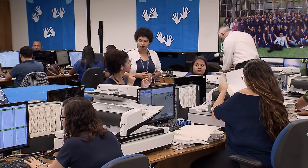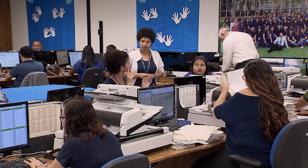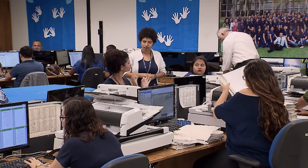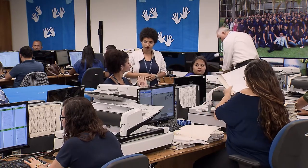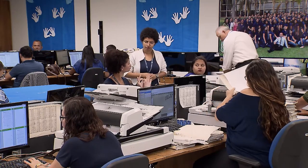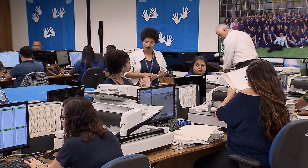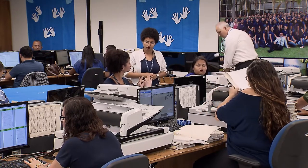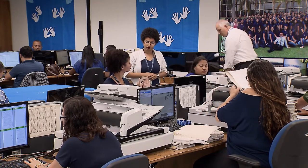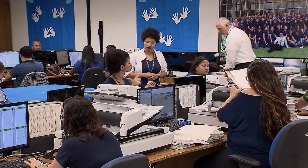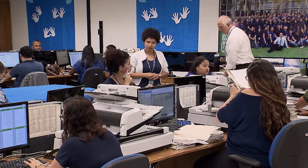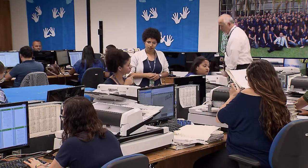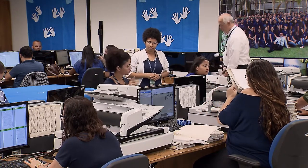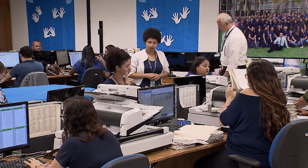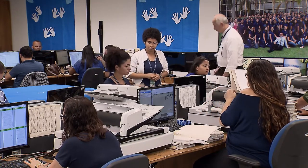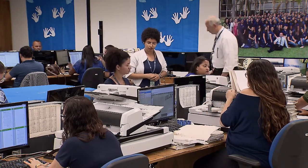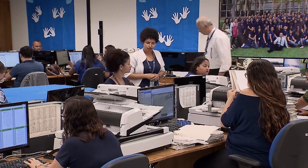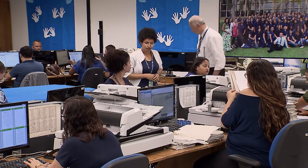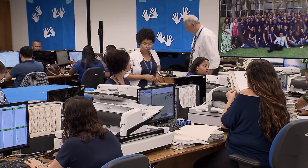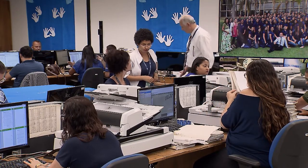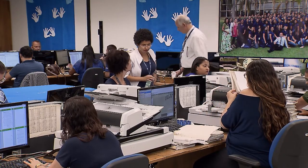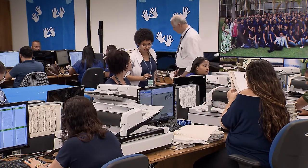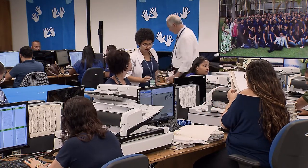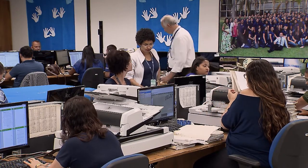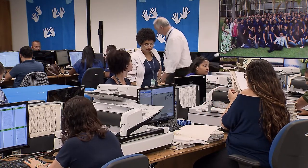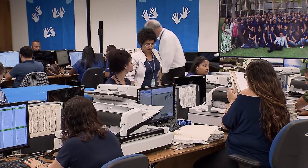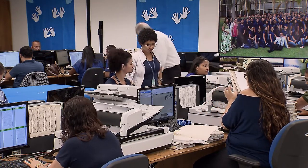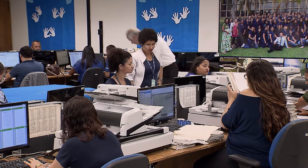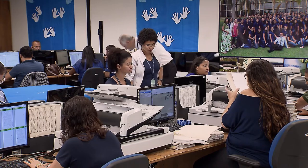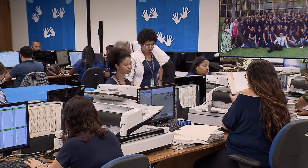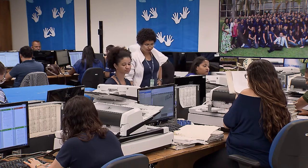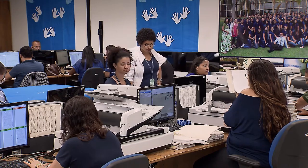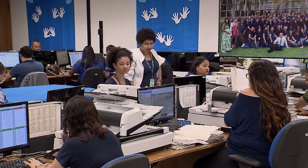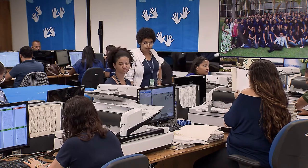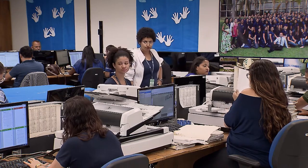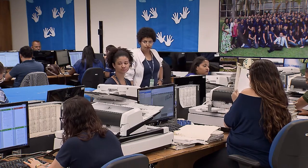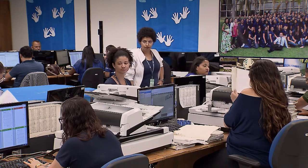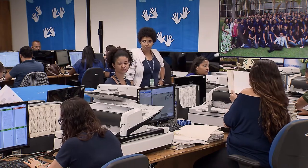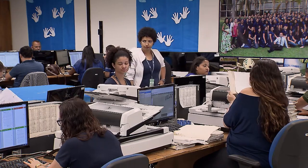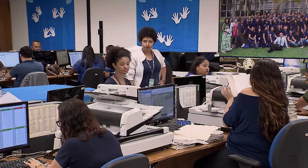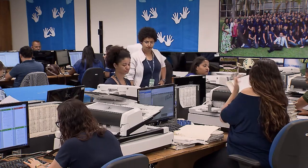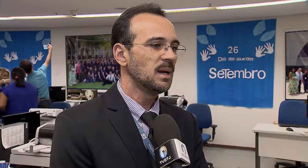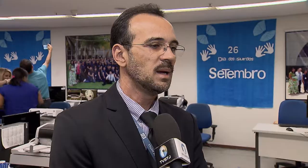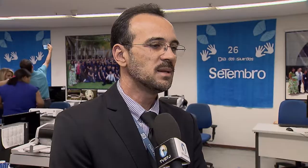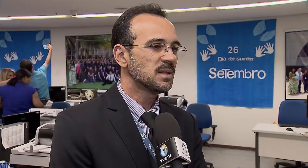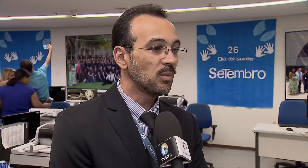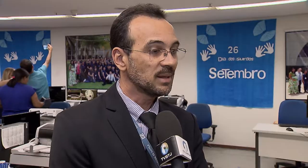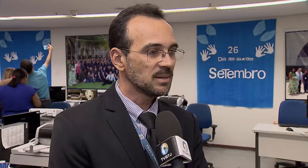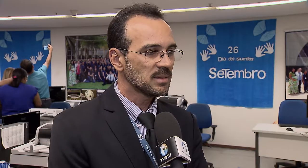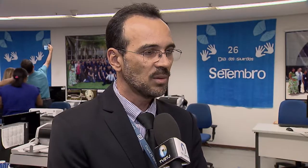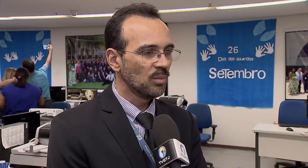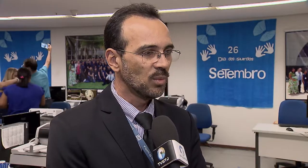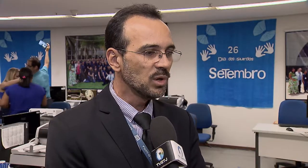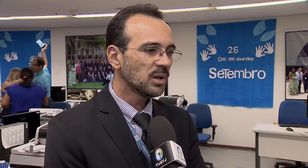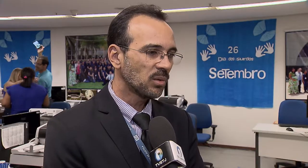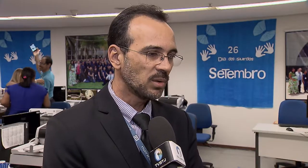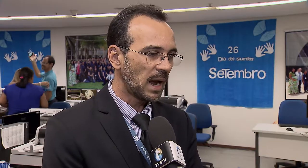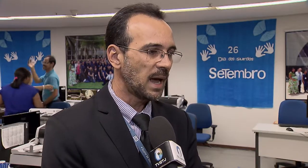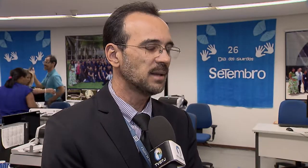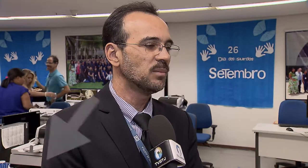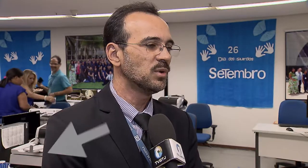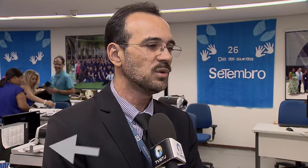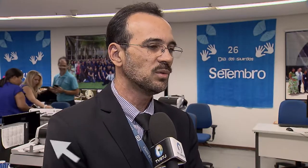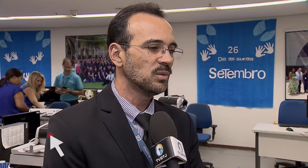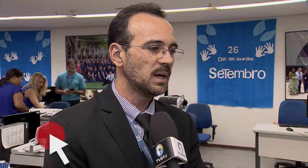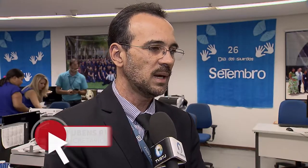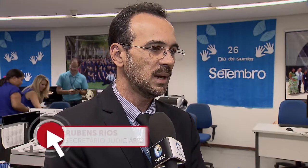em processos, que deve trazer um resultado significativo no andamento dos recursos. Eles têm uma atenção muito